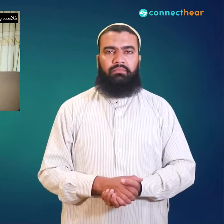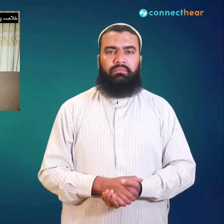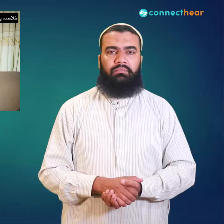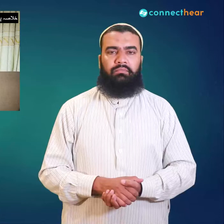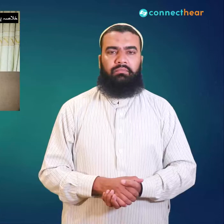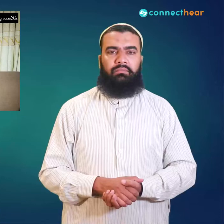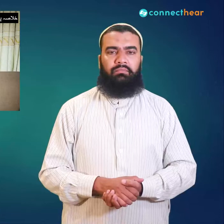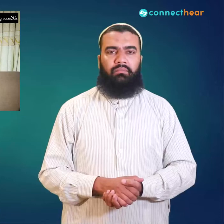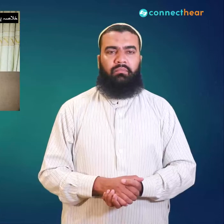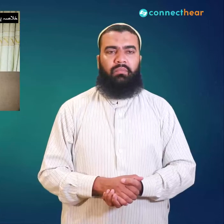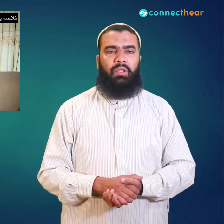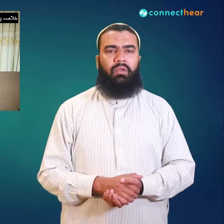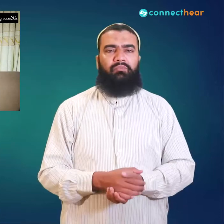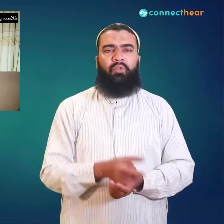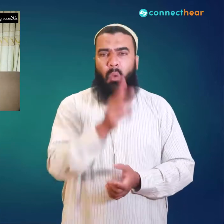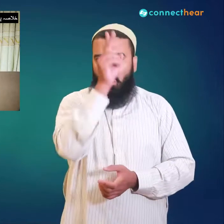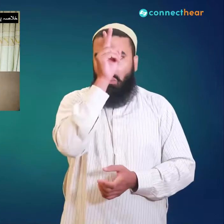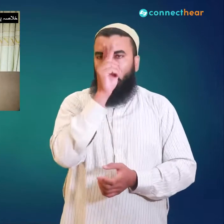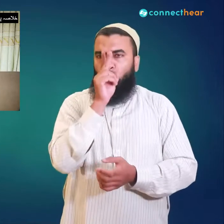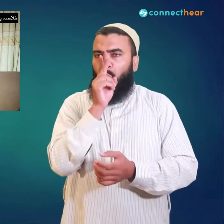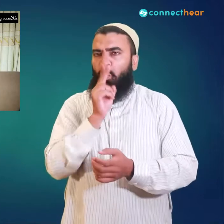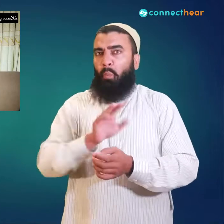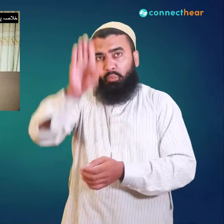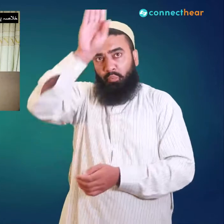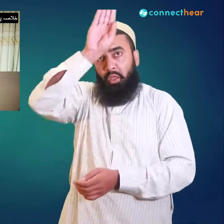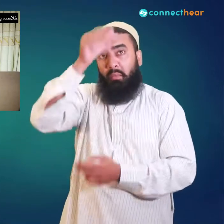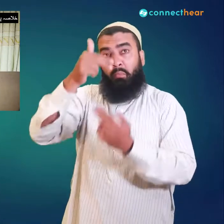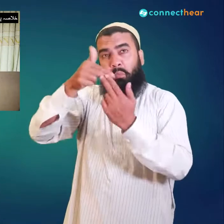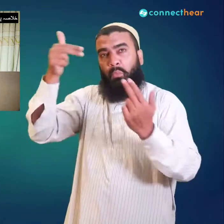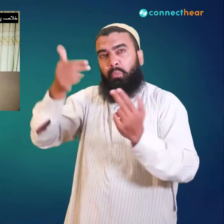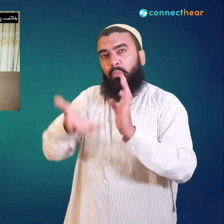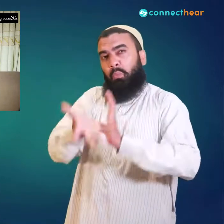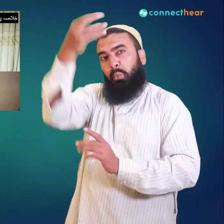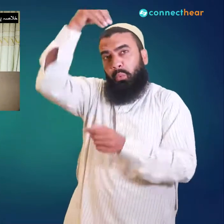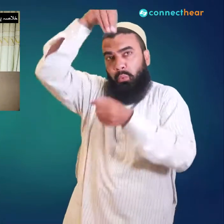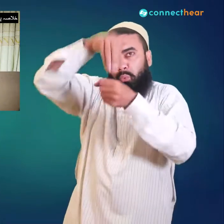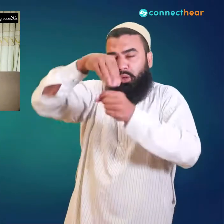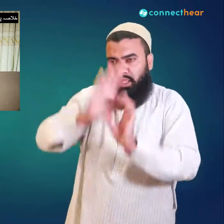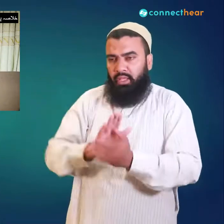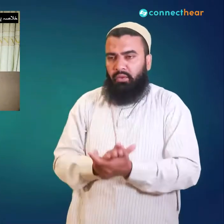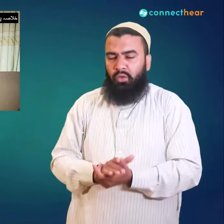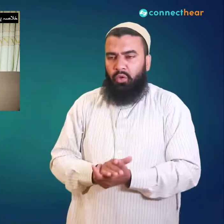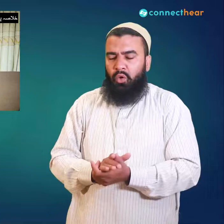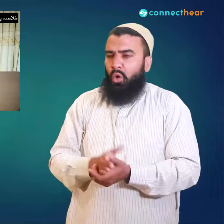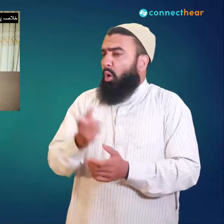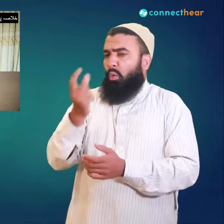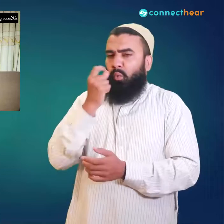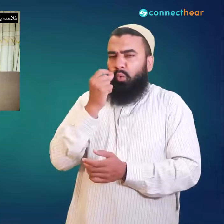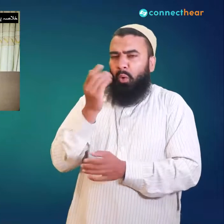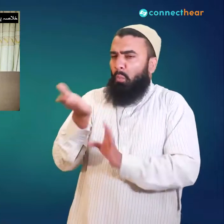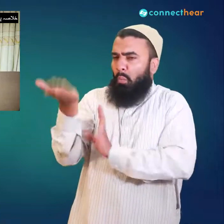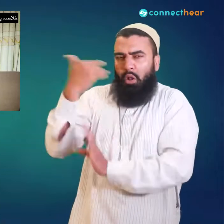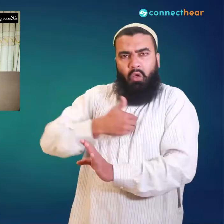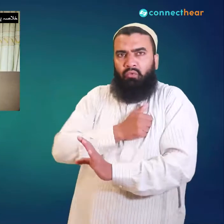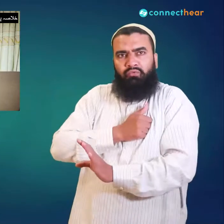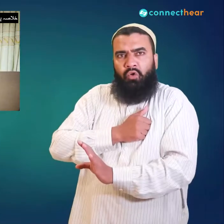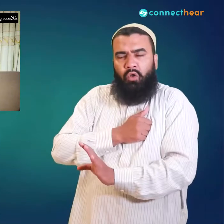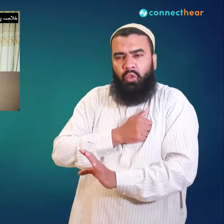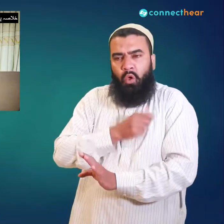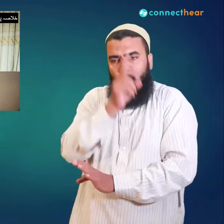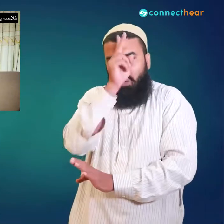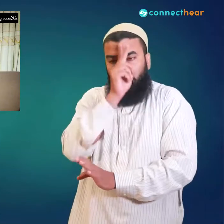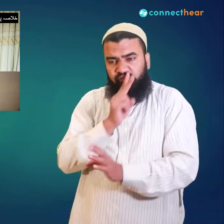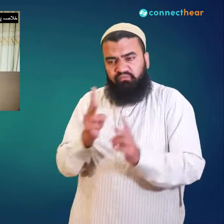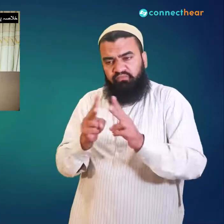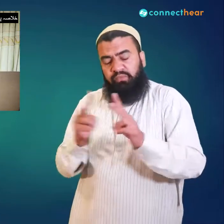عبداللہ بن ابی جو کہ منافقین کا سردار تھا، اس کی موت ہوئی اور اس کی نماز جنازہ کا